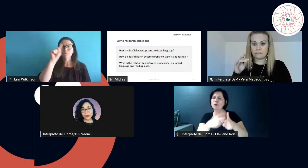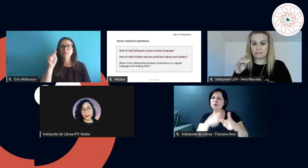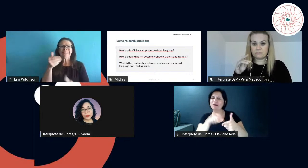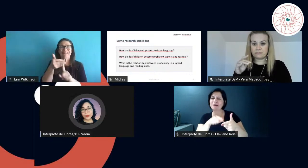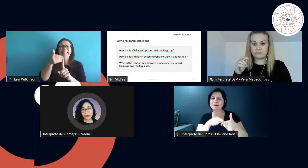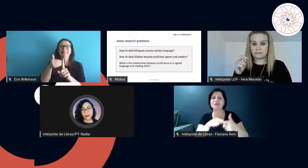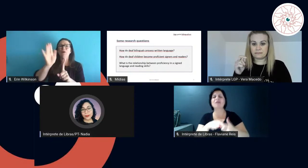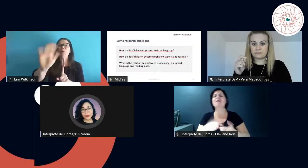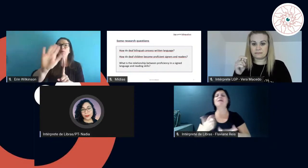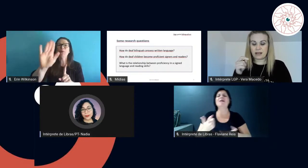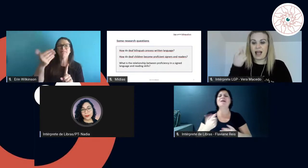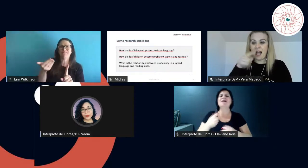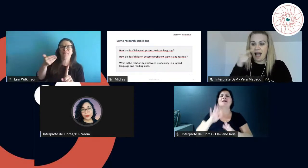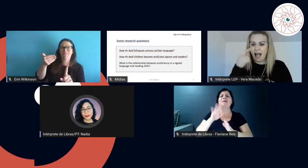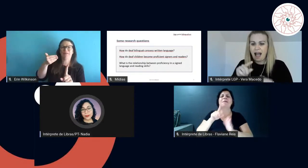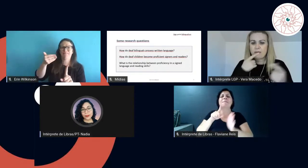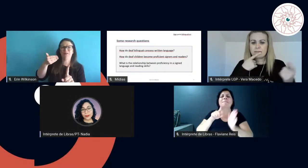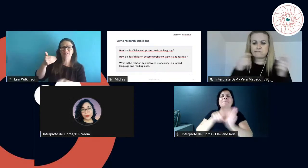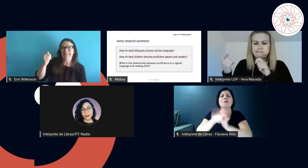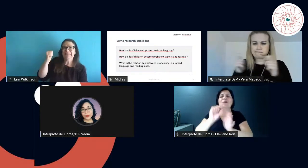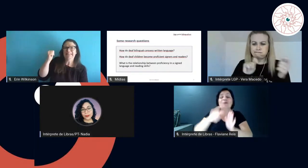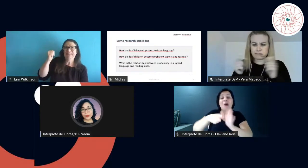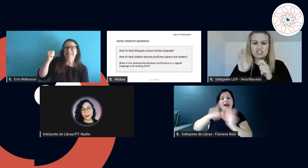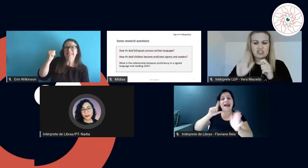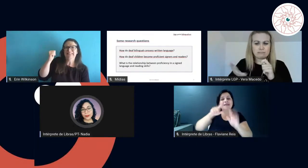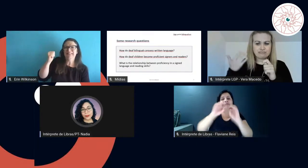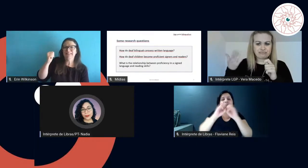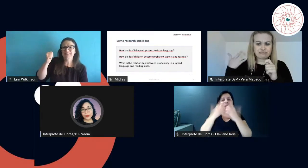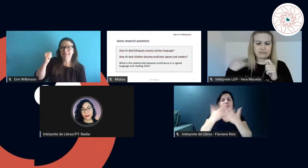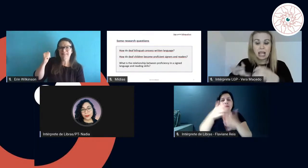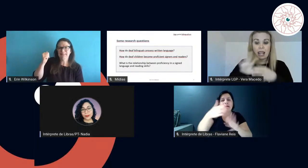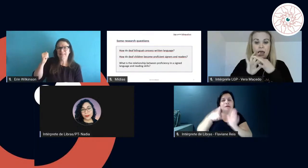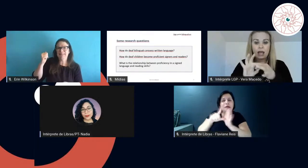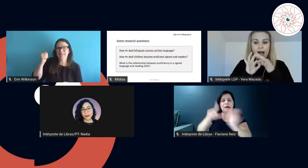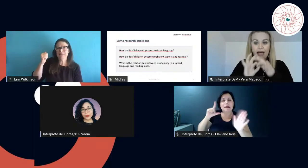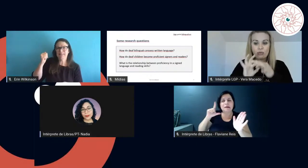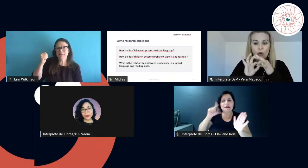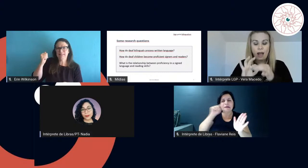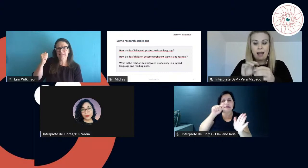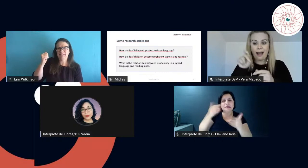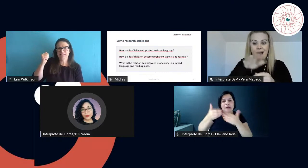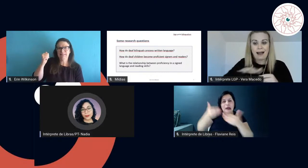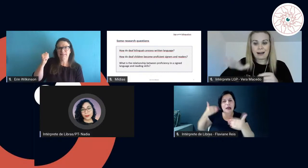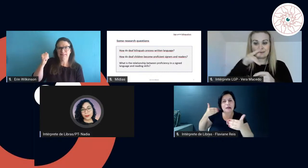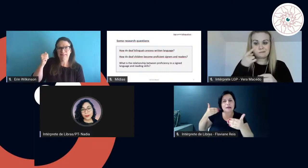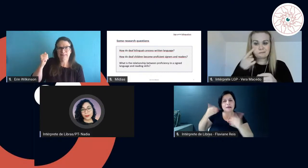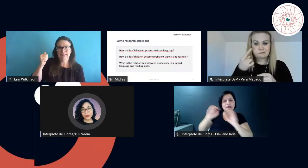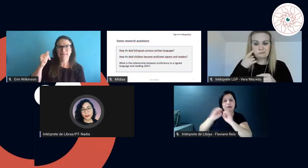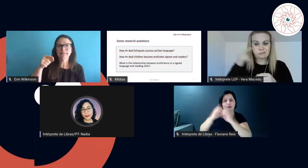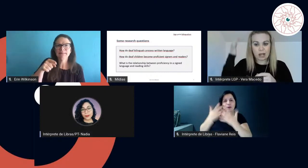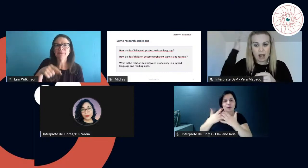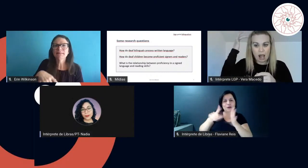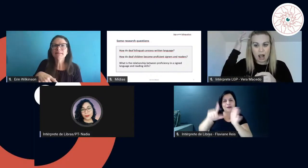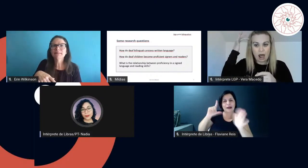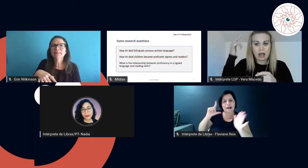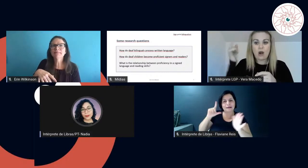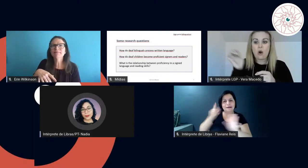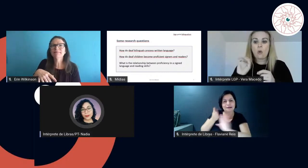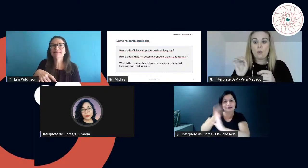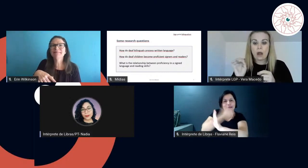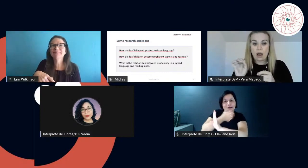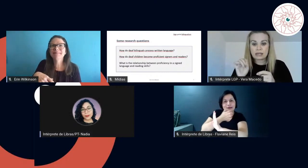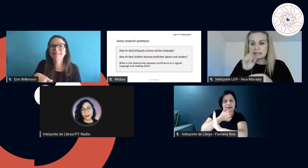que há uma certa discussão no que diz respeito a se há